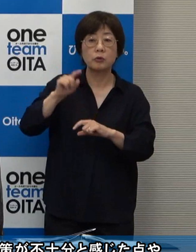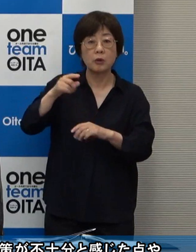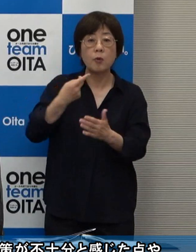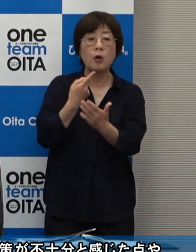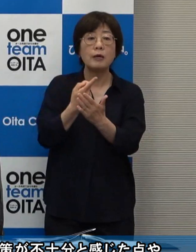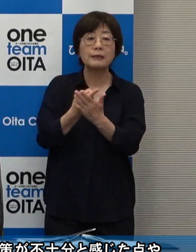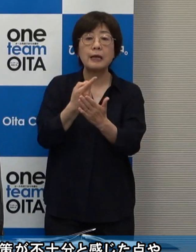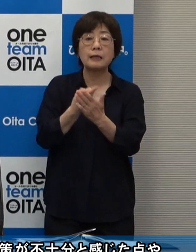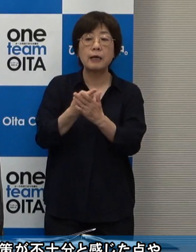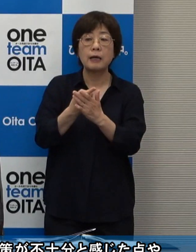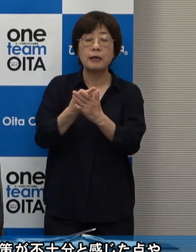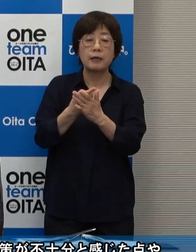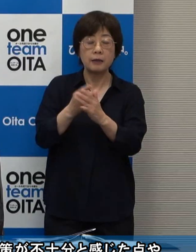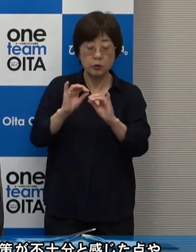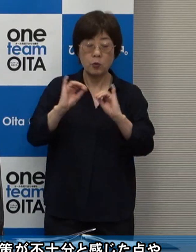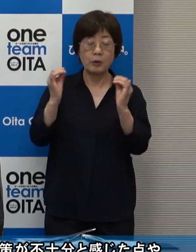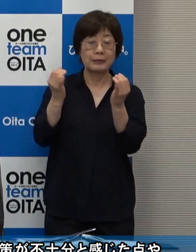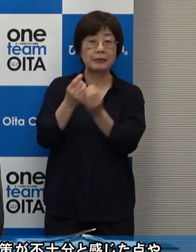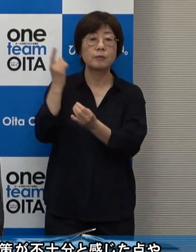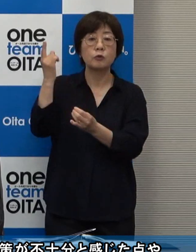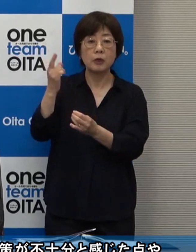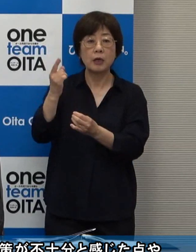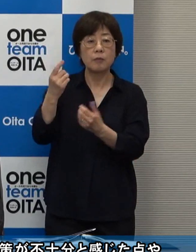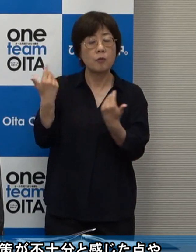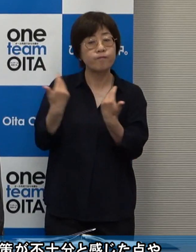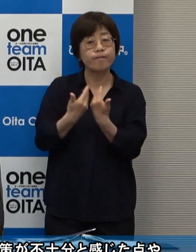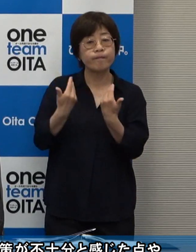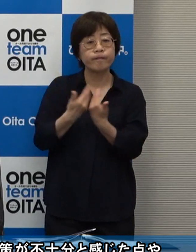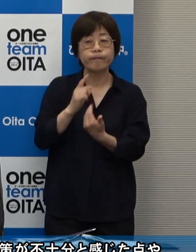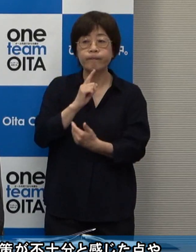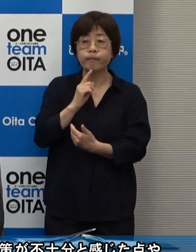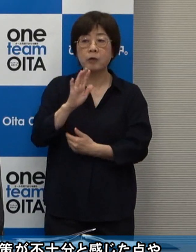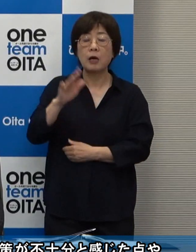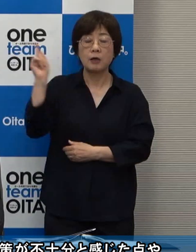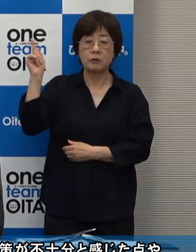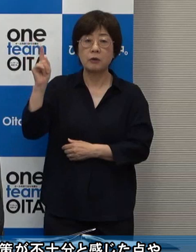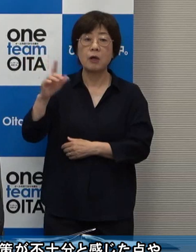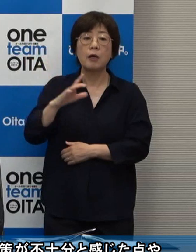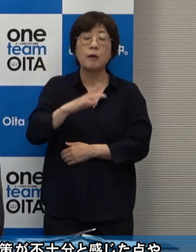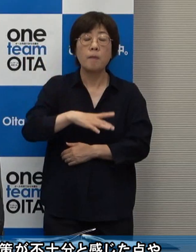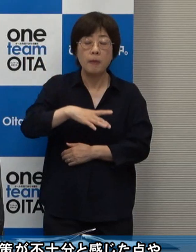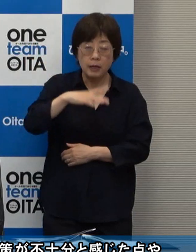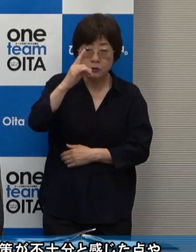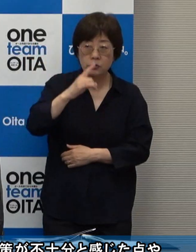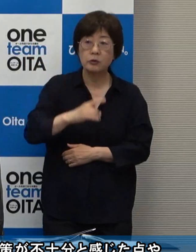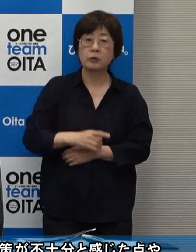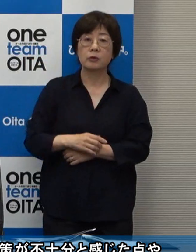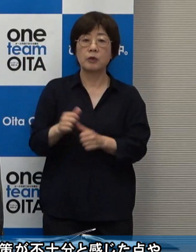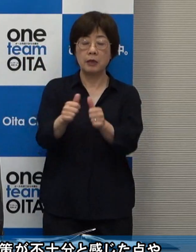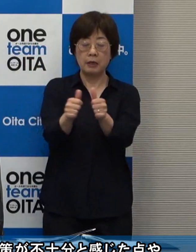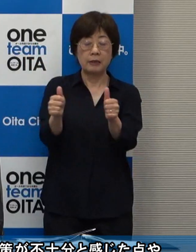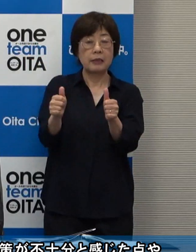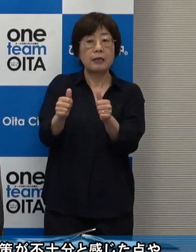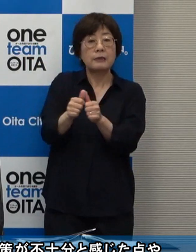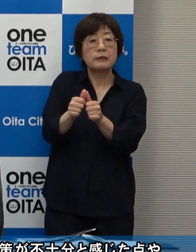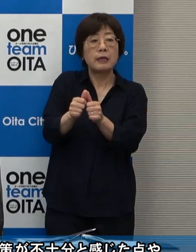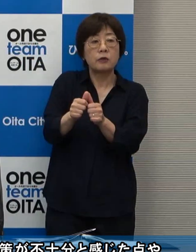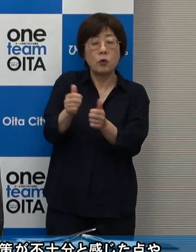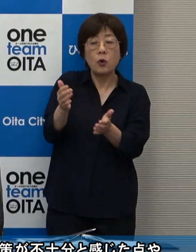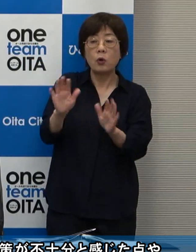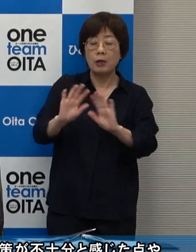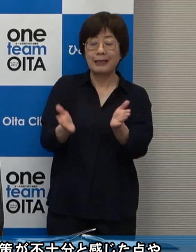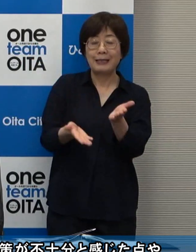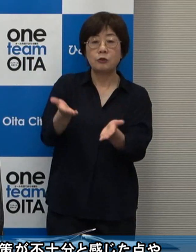当批判が出てますね。でまずよく言われるのが男性の育児への参